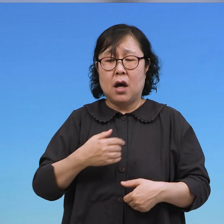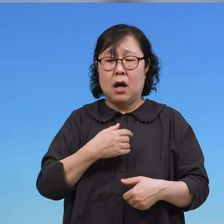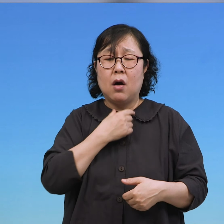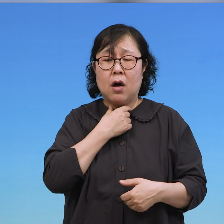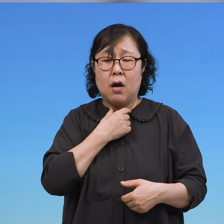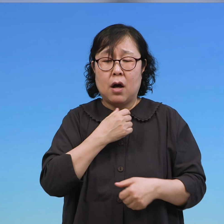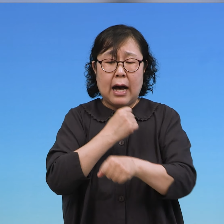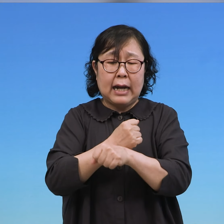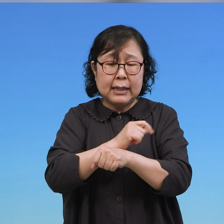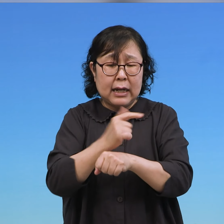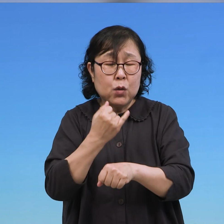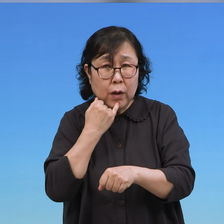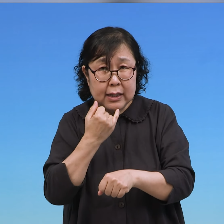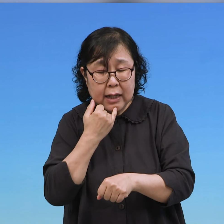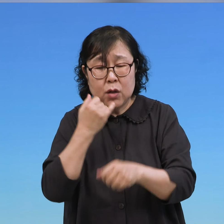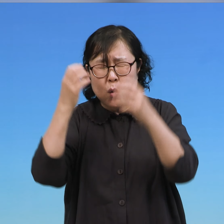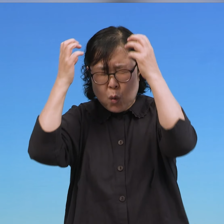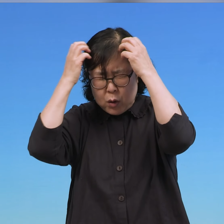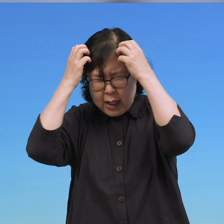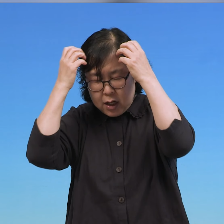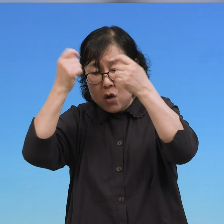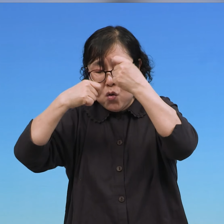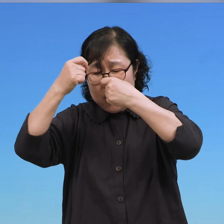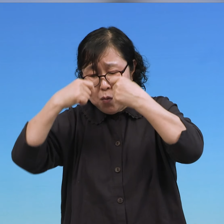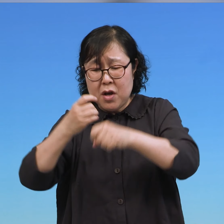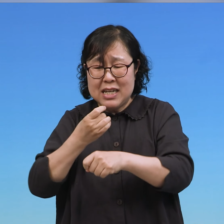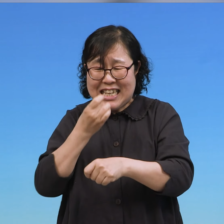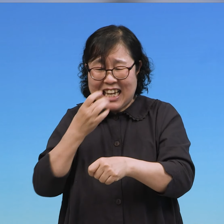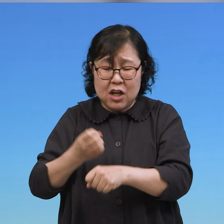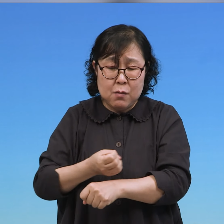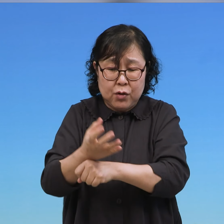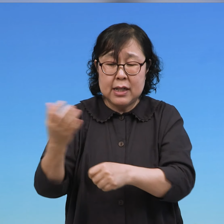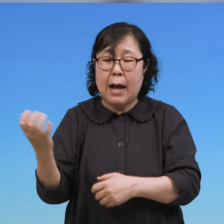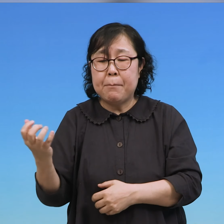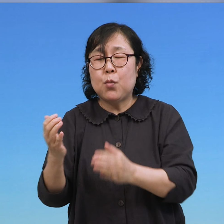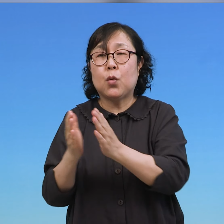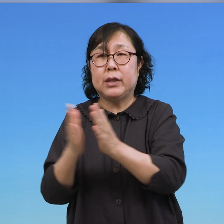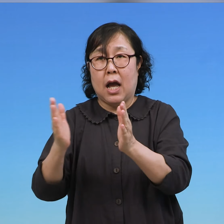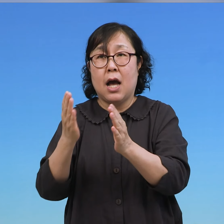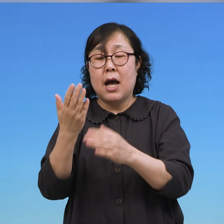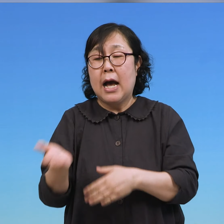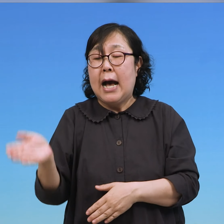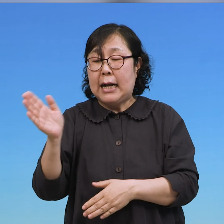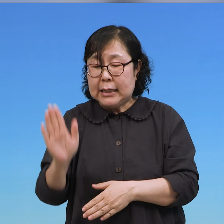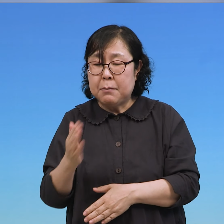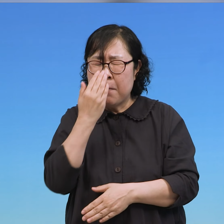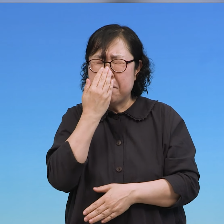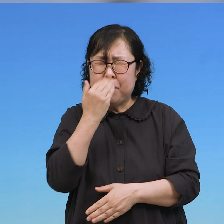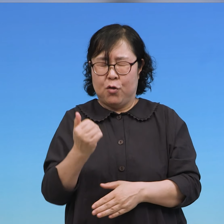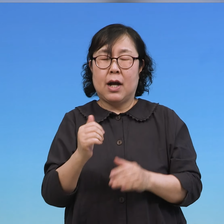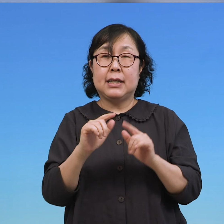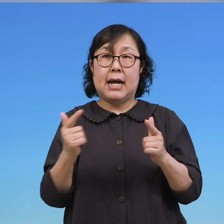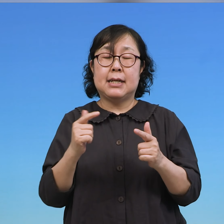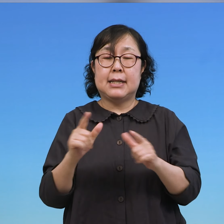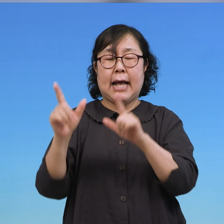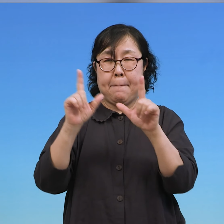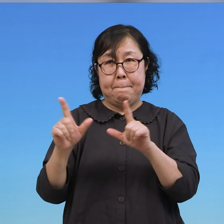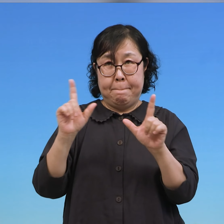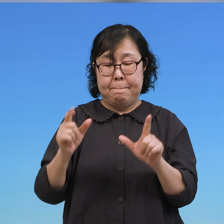되는 고생, 울며 씨를 뿌리는 아픔으로 시작하지만, 그러나 하나님 권태스럽지 않은